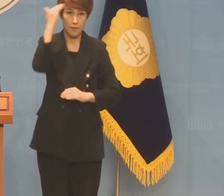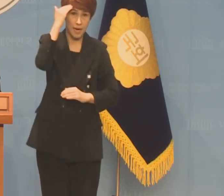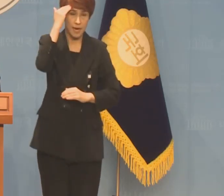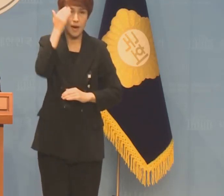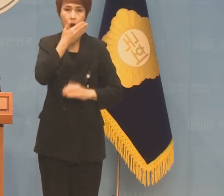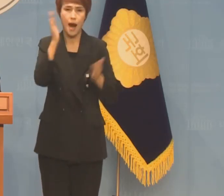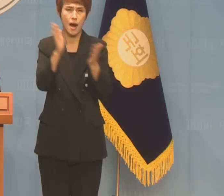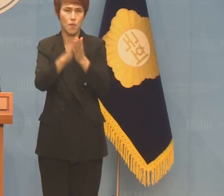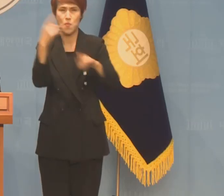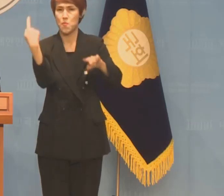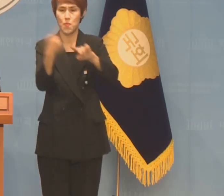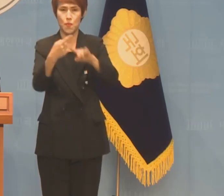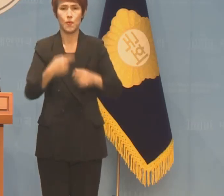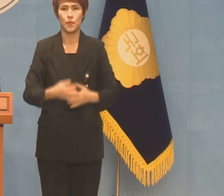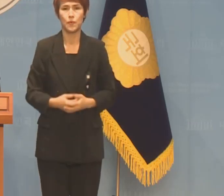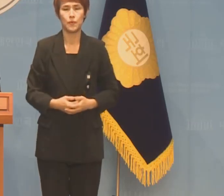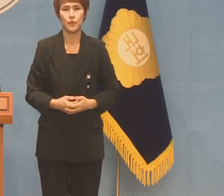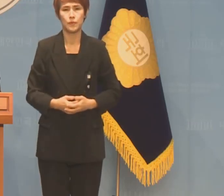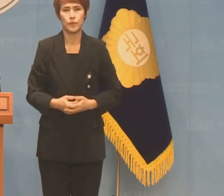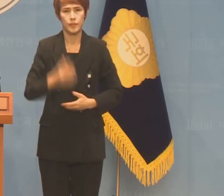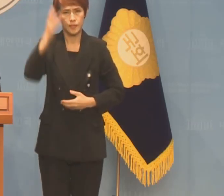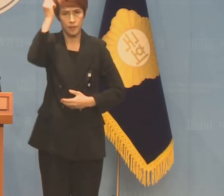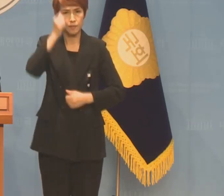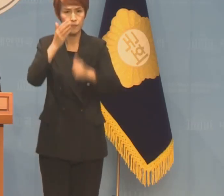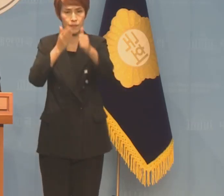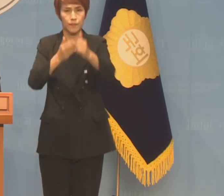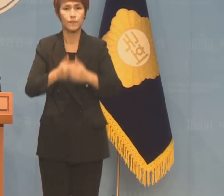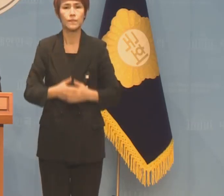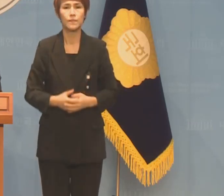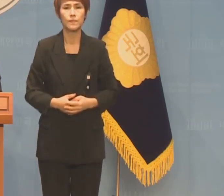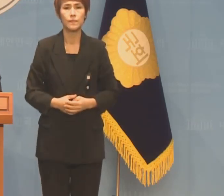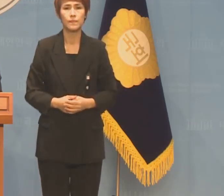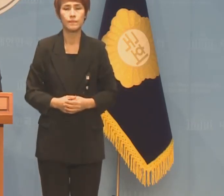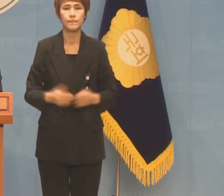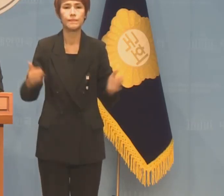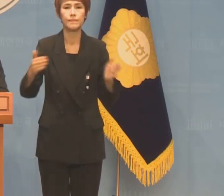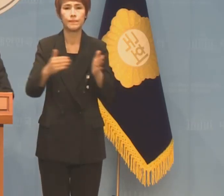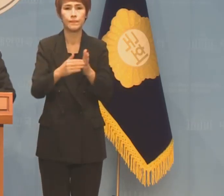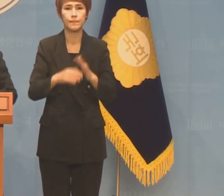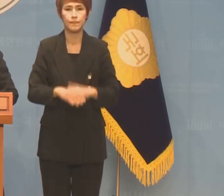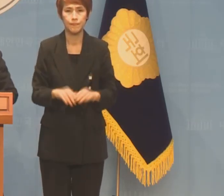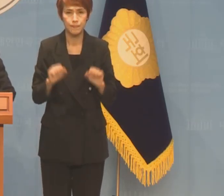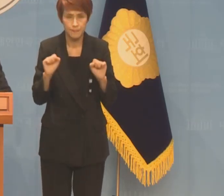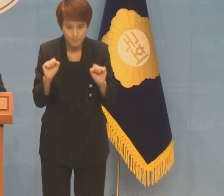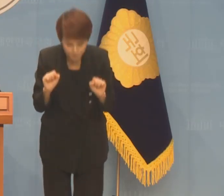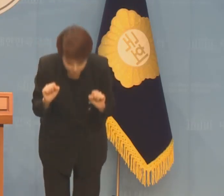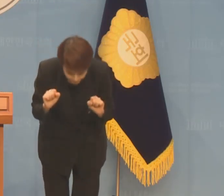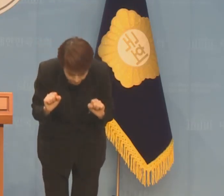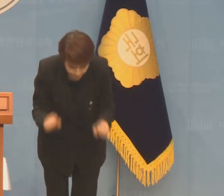공범을 자처하는 것임을 똑똑히 기억하기 바랍니다. 이상입니다.